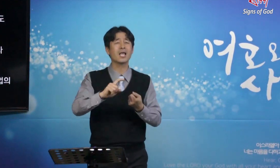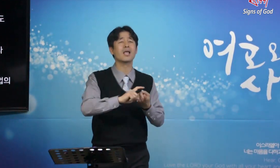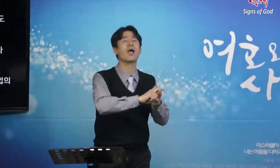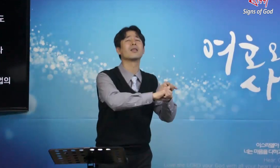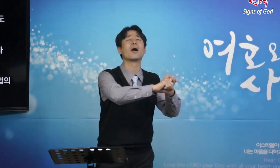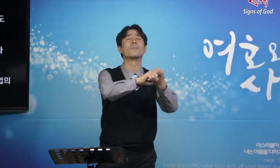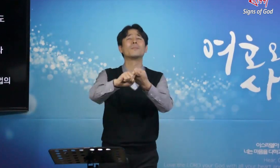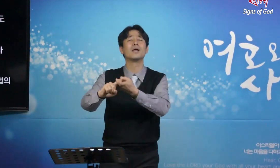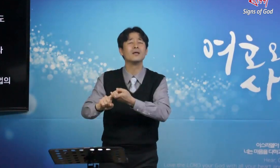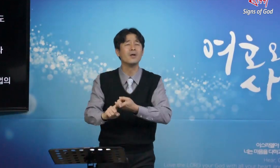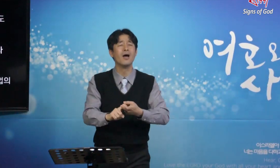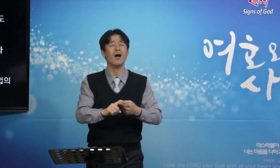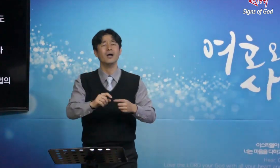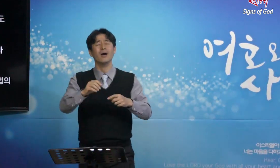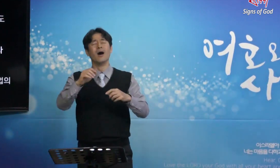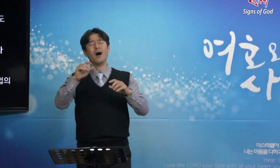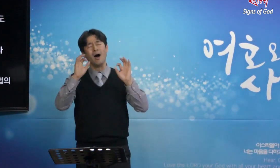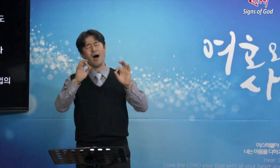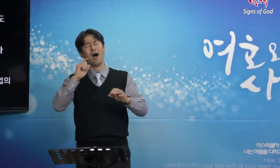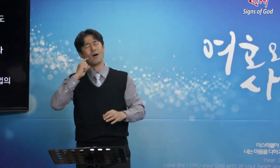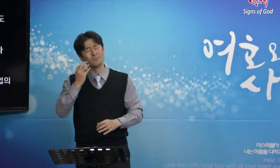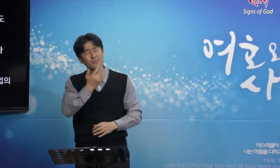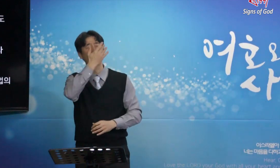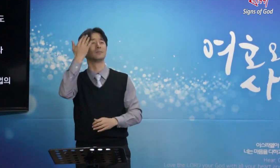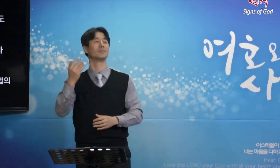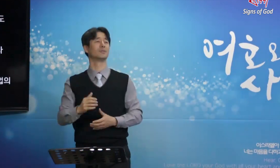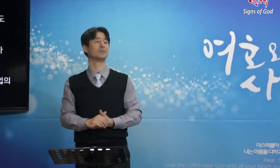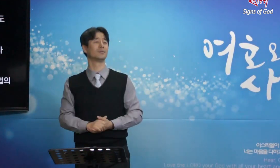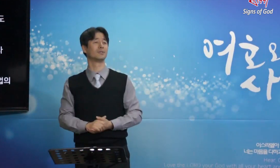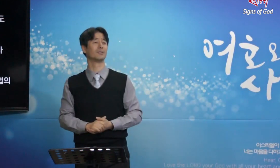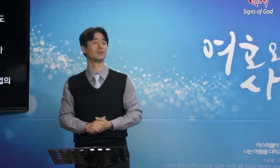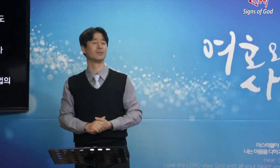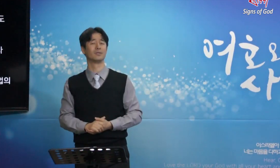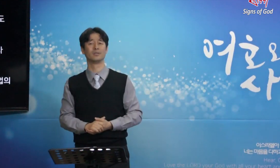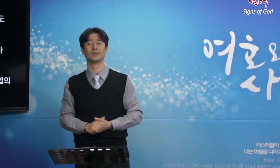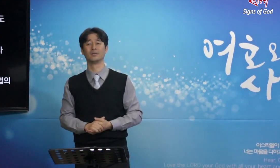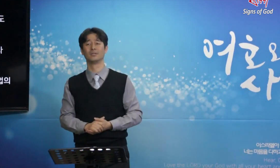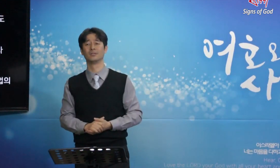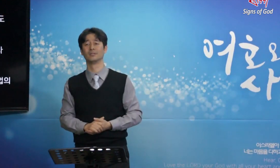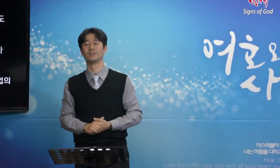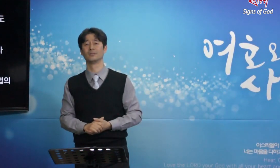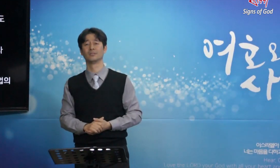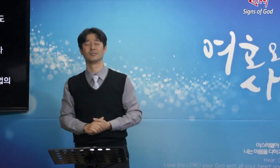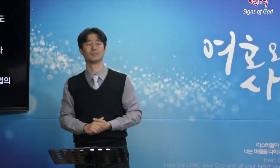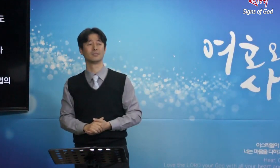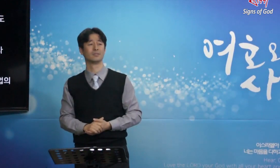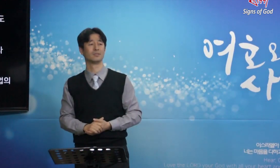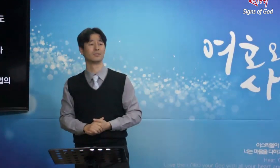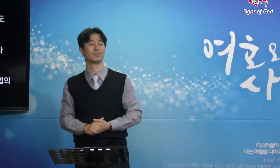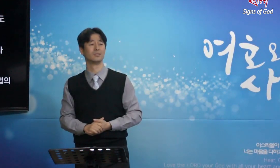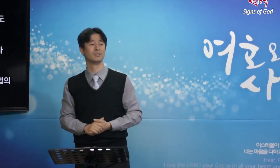보라, 형제 자매가 연합하여 함께하는 그 모습이 아름답다라고 표현되어 있습니다.